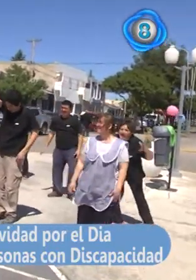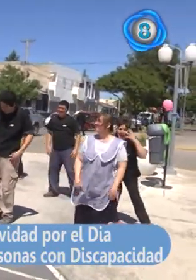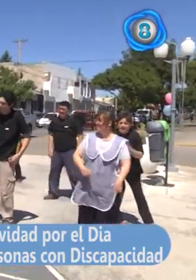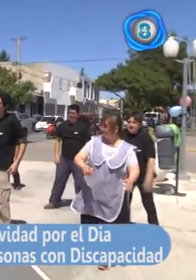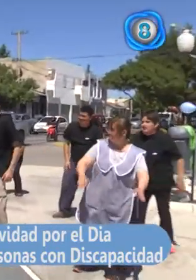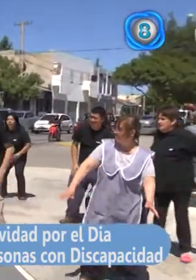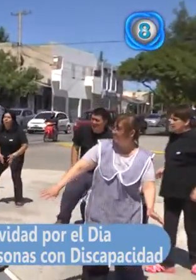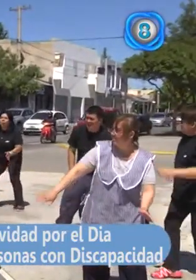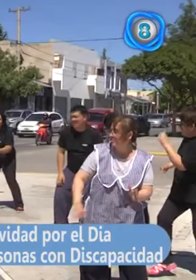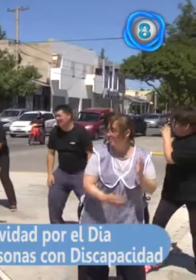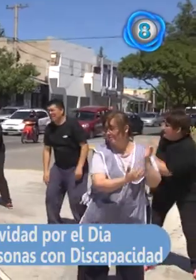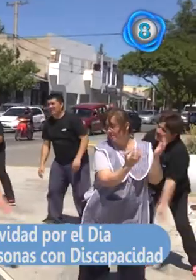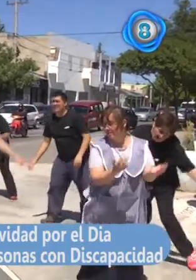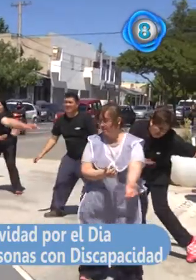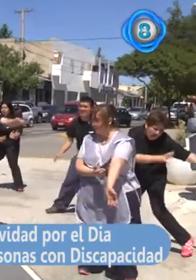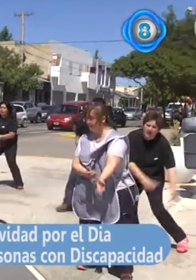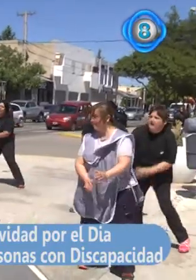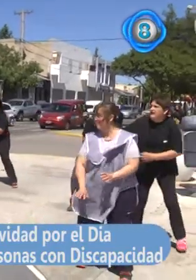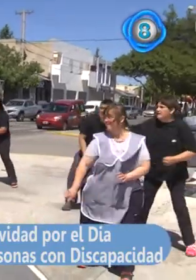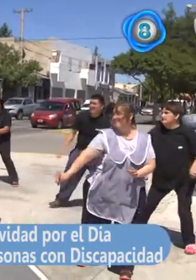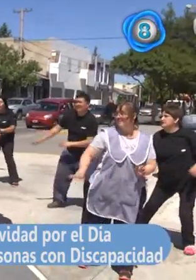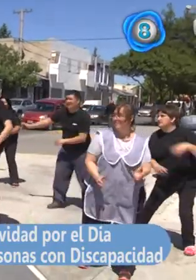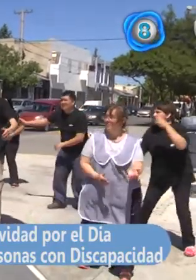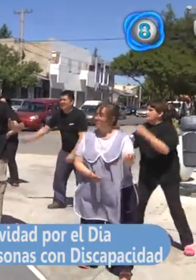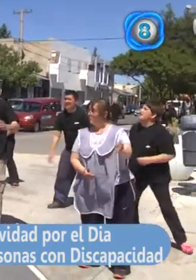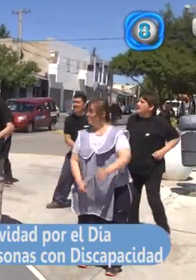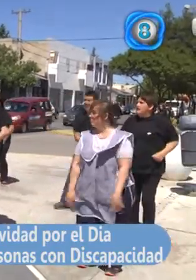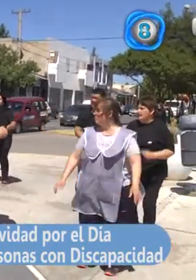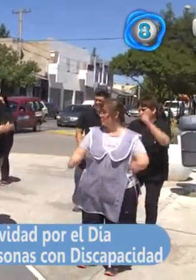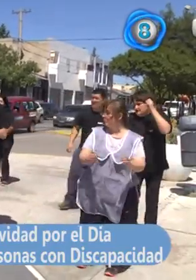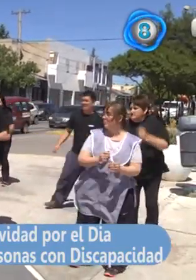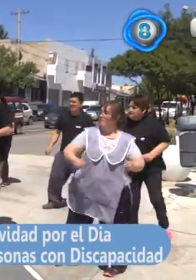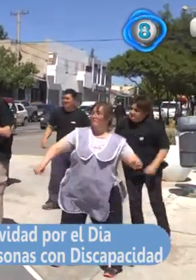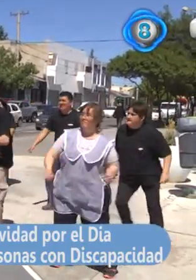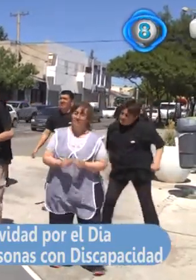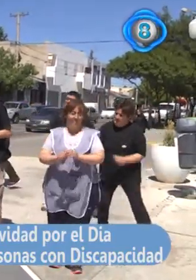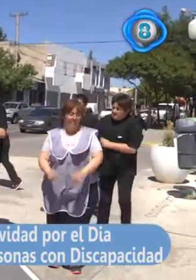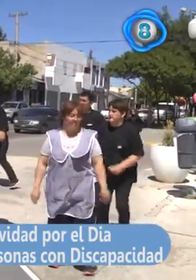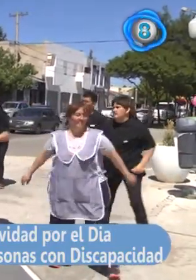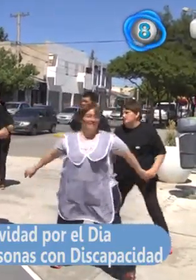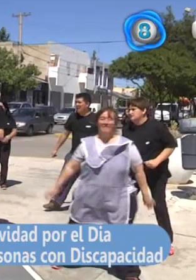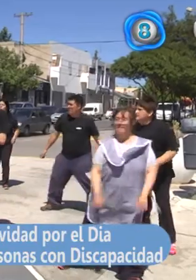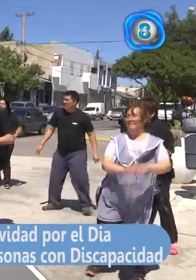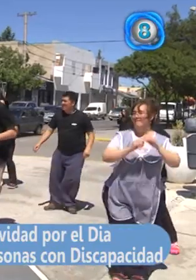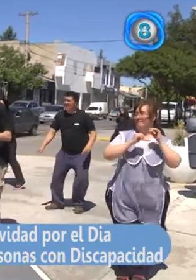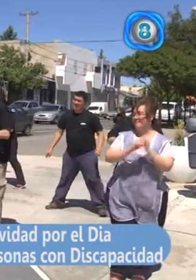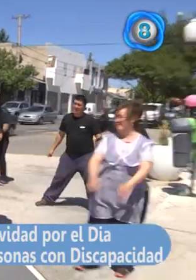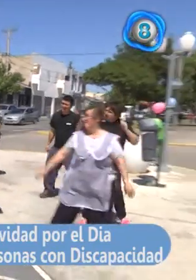a todo lo que es la ley de amparo, a todo lo que es los derechos de las personas con discapacidad. Y